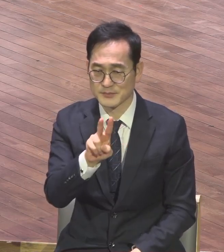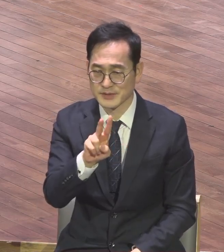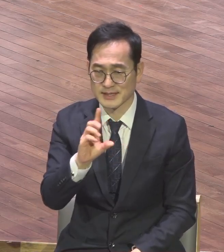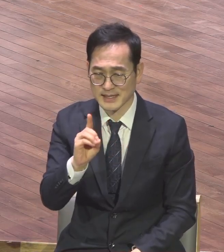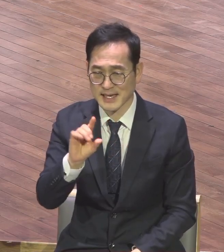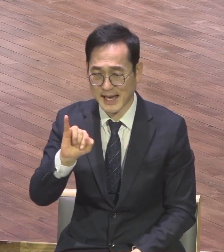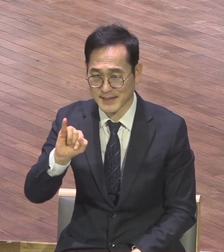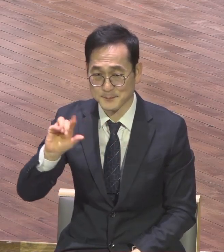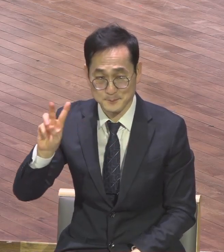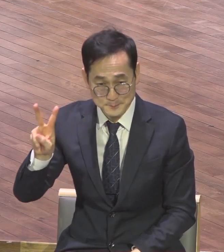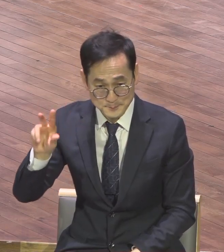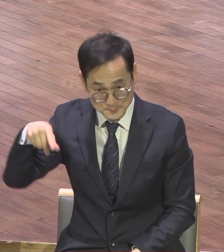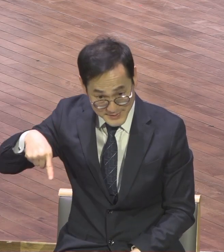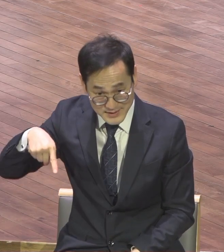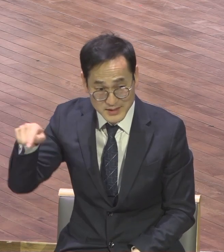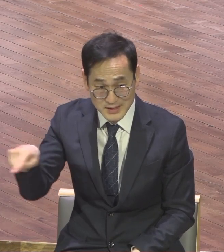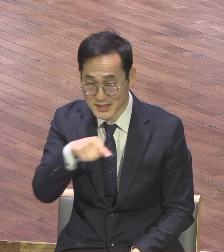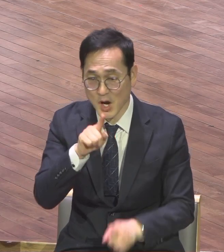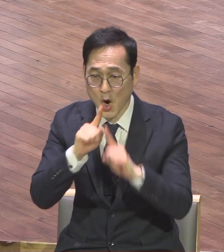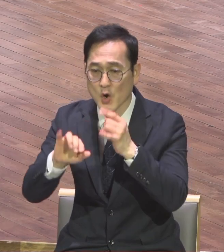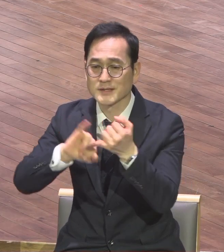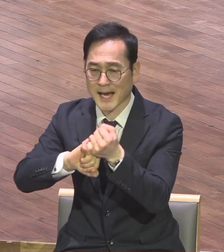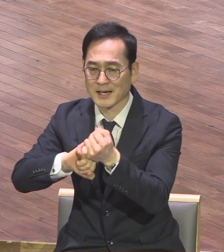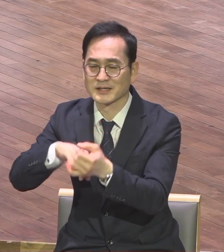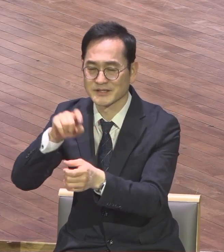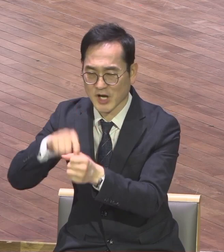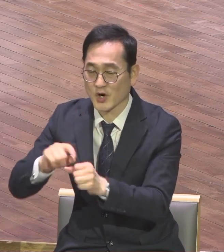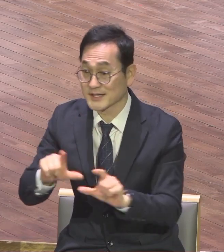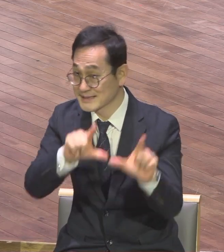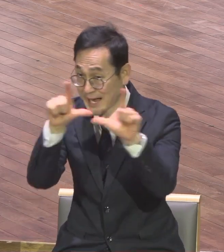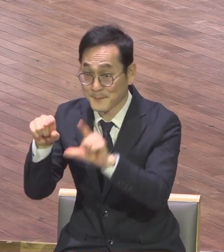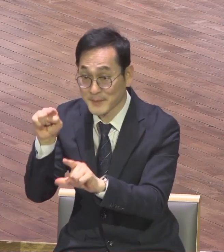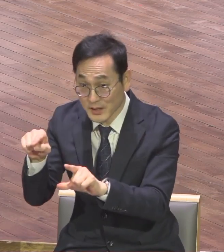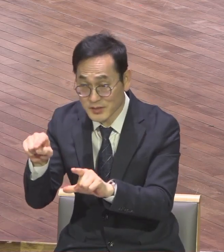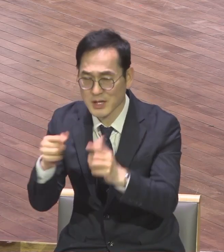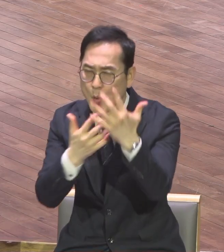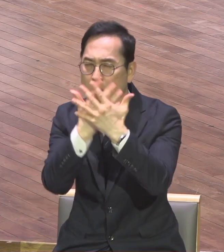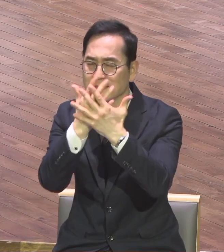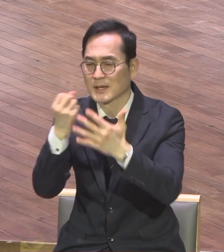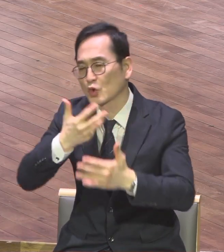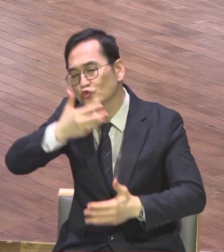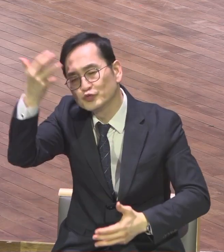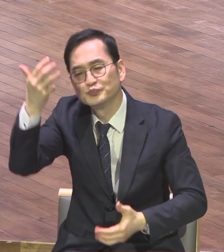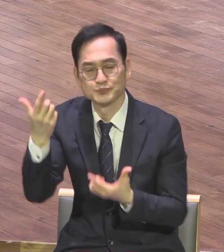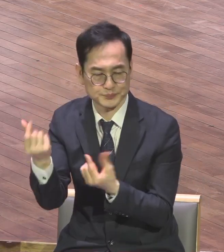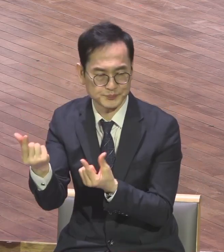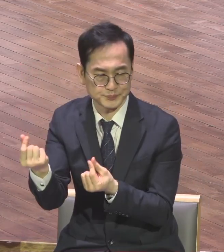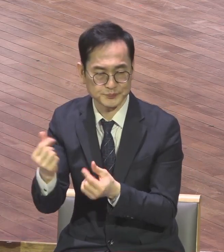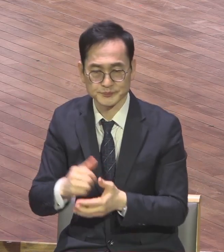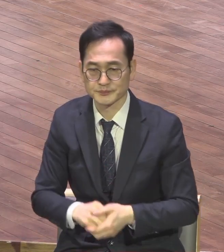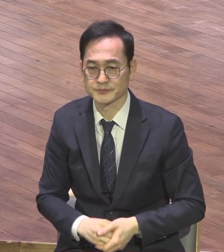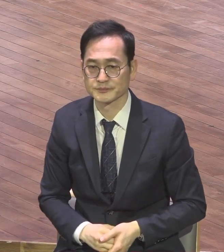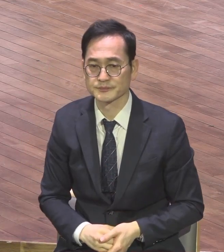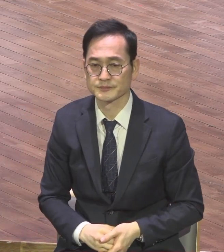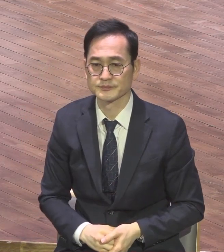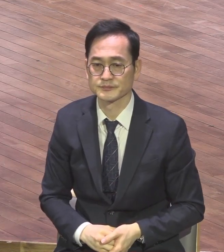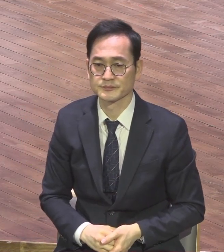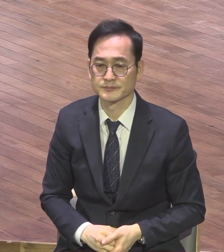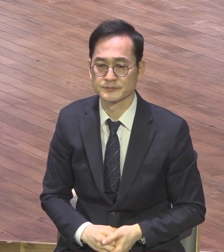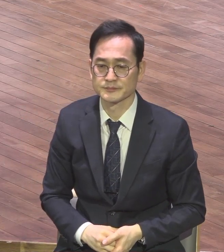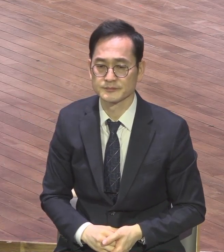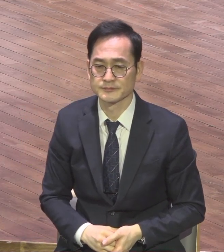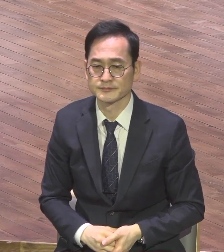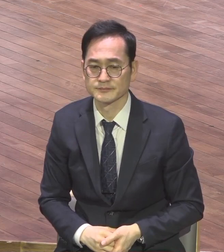CVDIP 언약적 삶이에요. 이것이 꿈 환상이요 꿈이에요. C가 카보나트